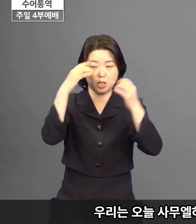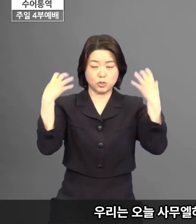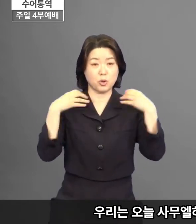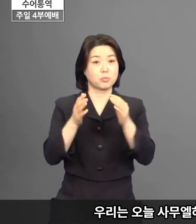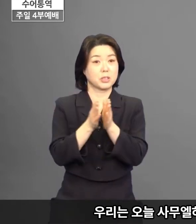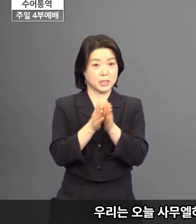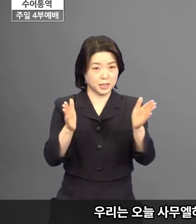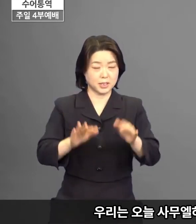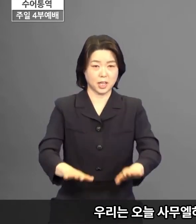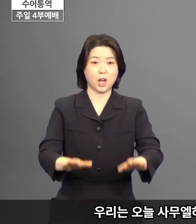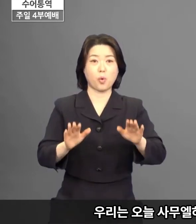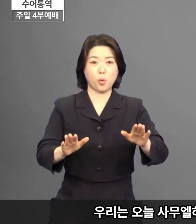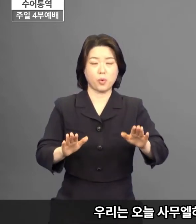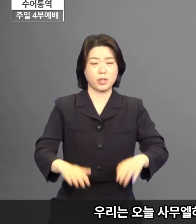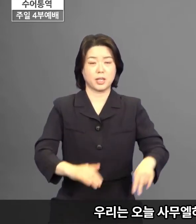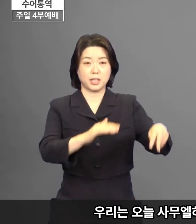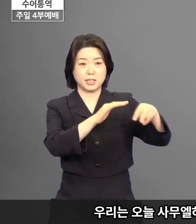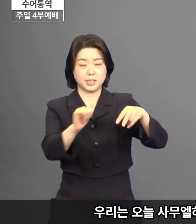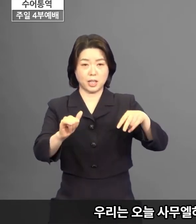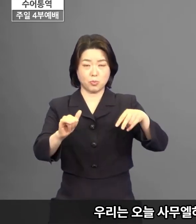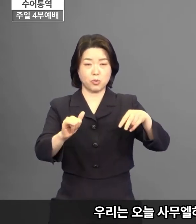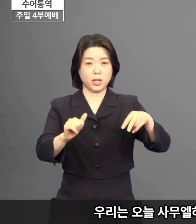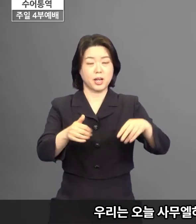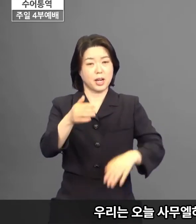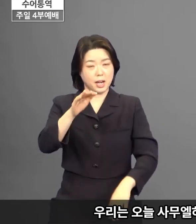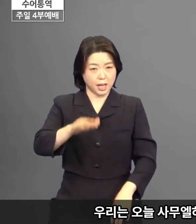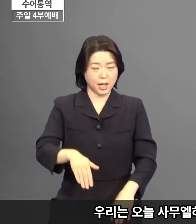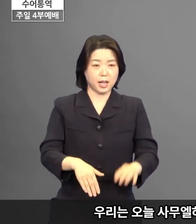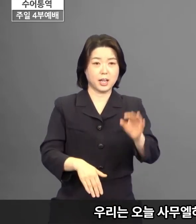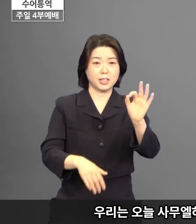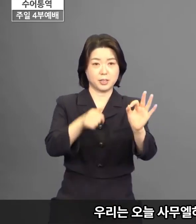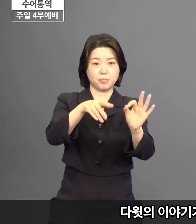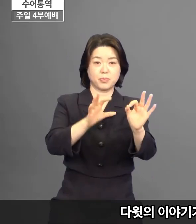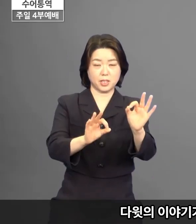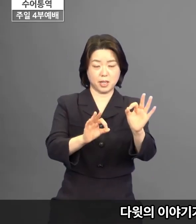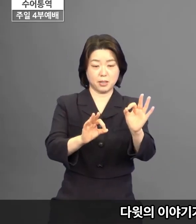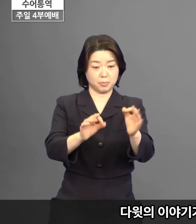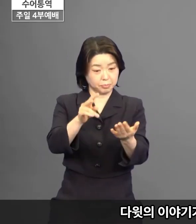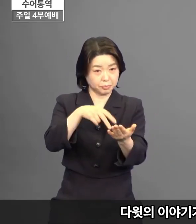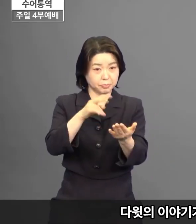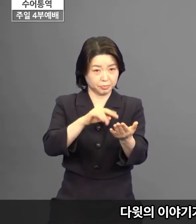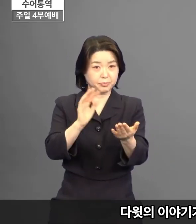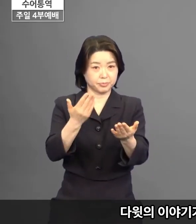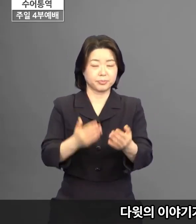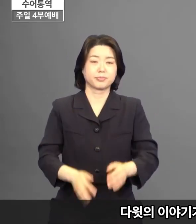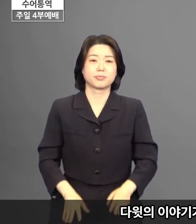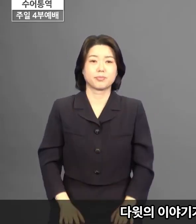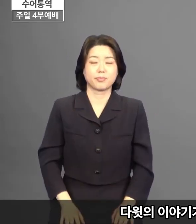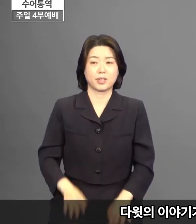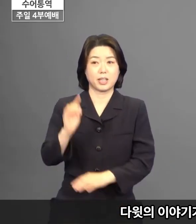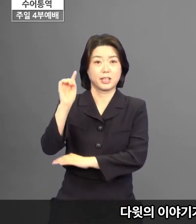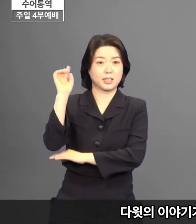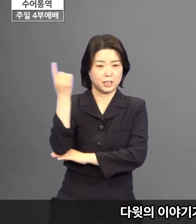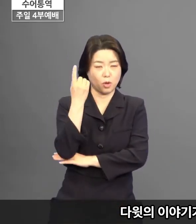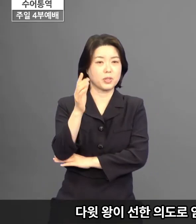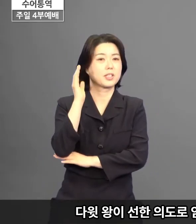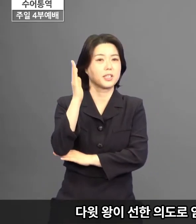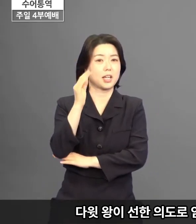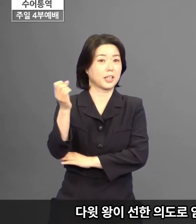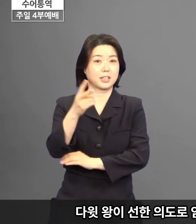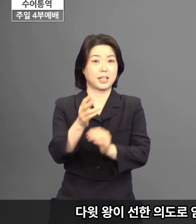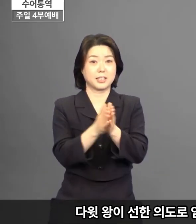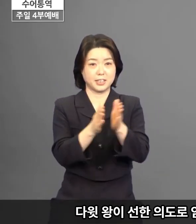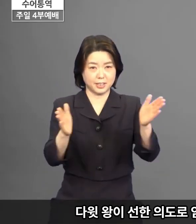시작되면서 우리는 오늘 이 사무엘하 10장을 마주하게 됩니다. 다윗의 이야기가 역시 시작이 되는데